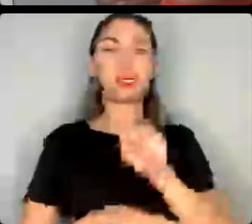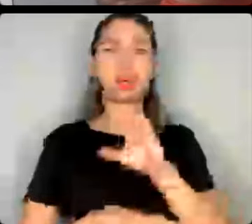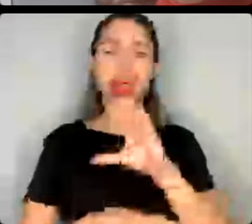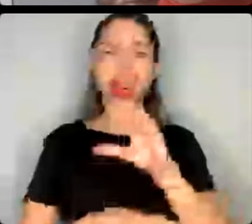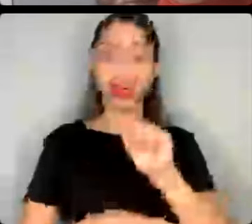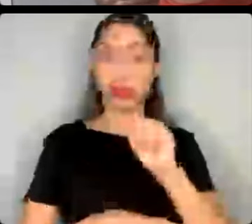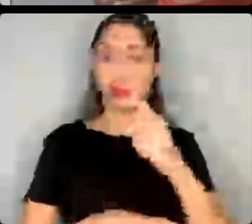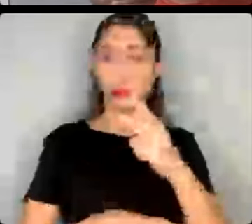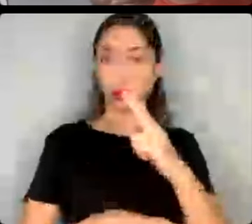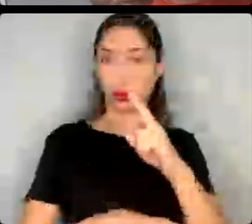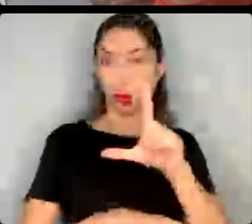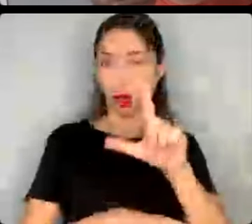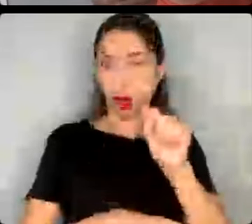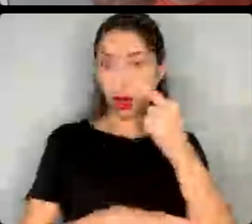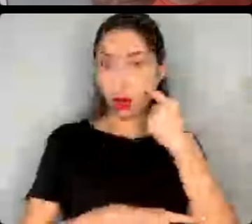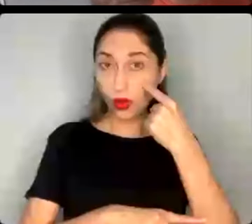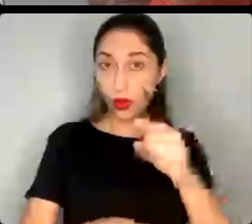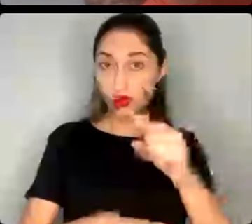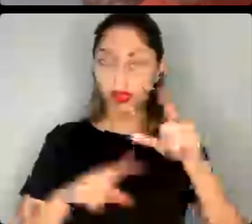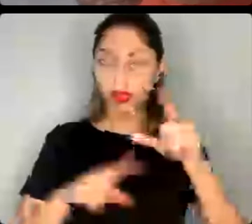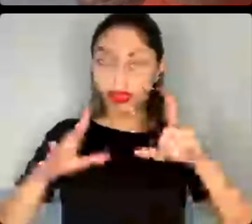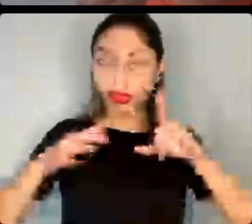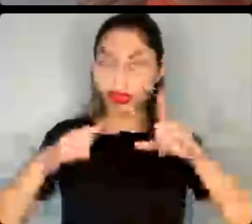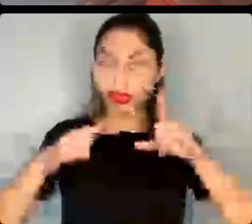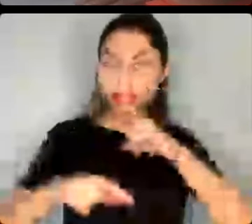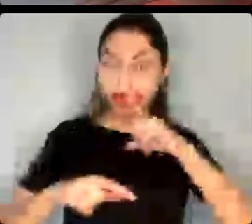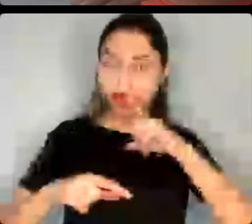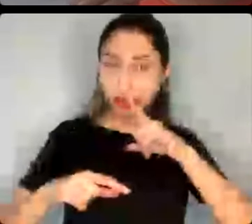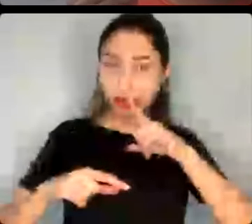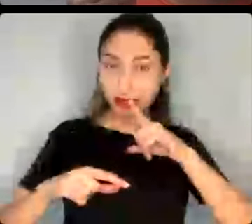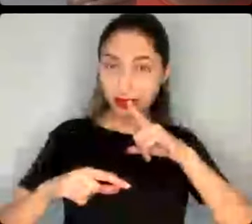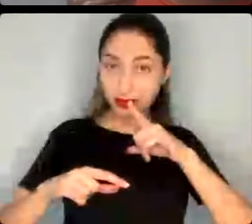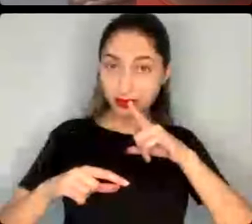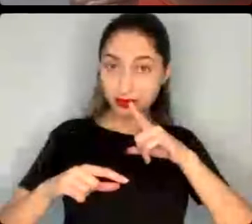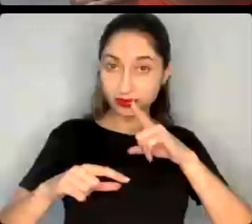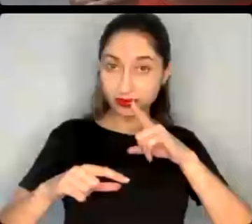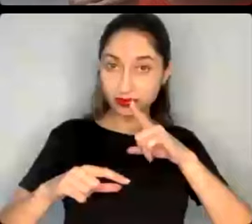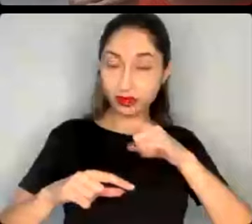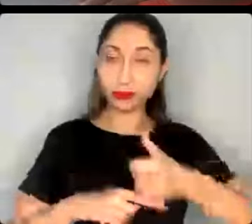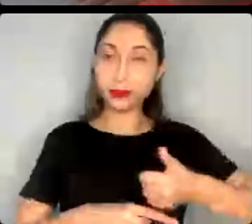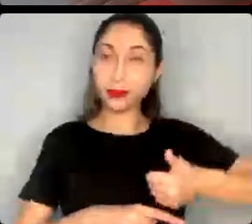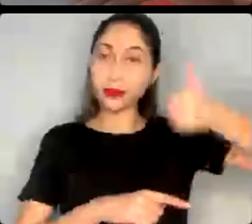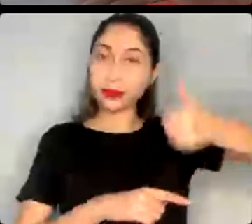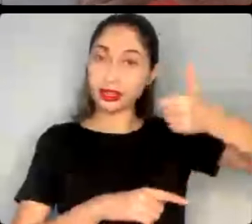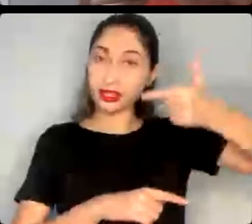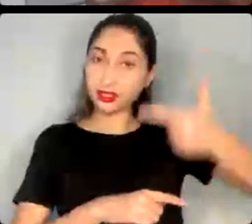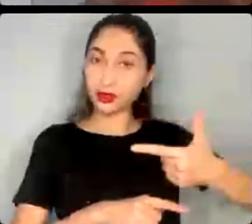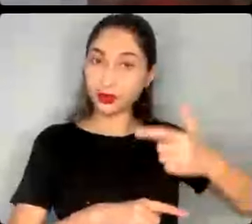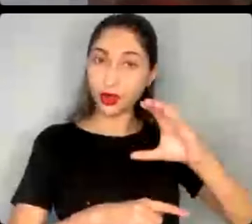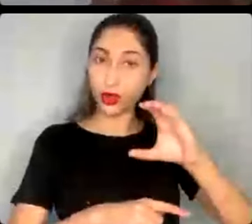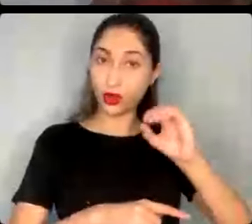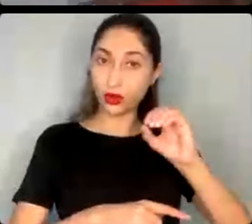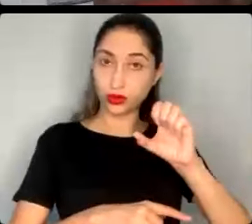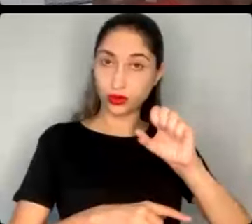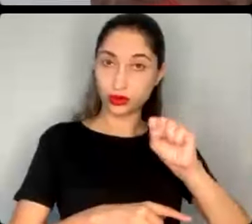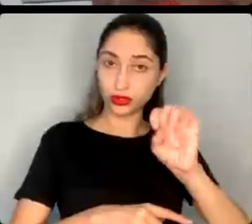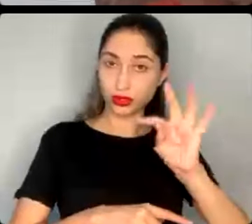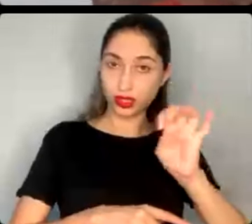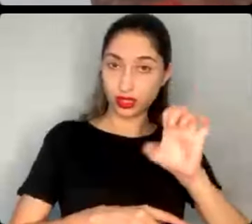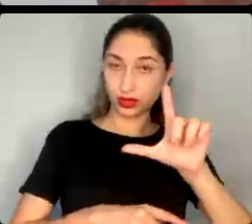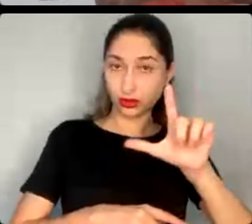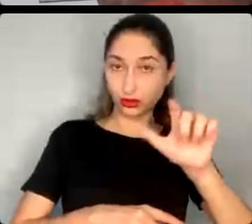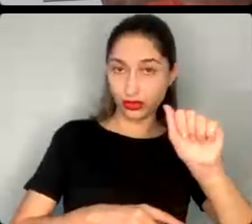elas estivessem assentadas, né, sobre a primeira e a segunda costela. Então, como que é importante